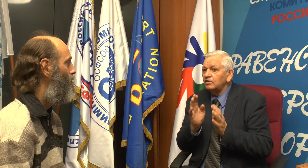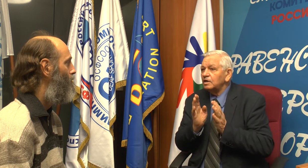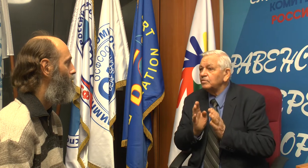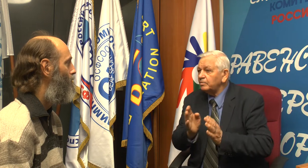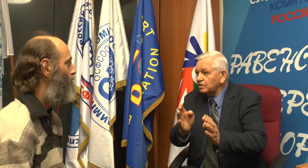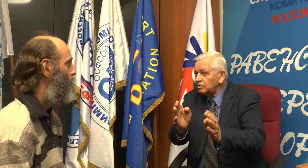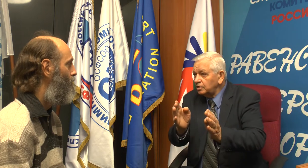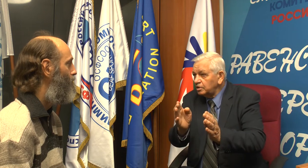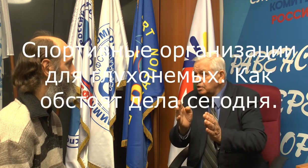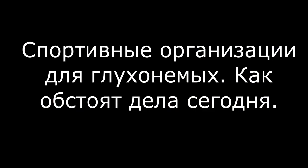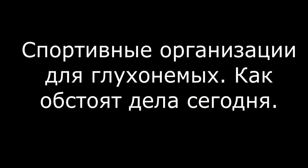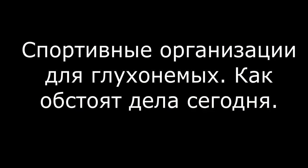правильном направлении.